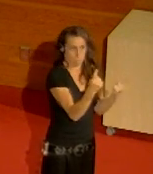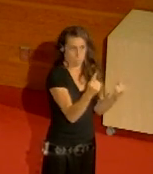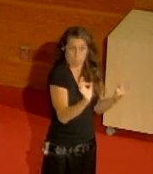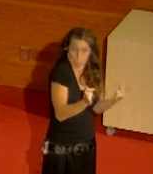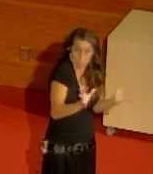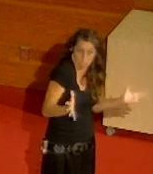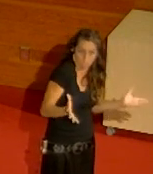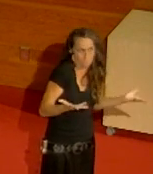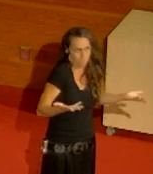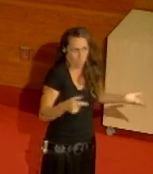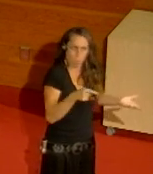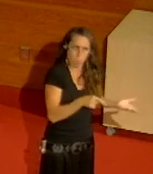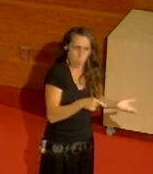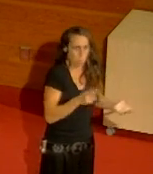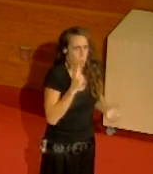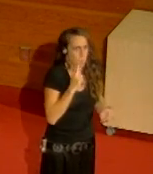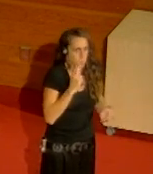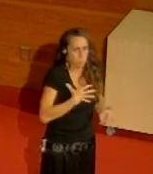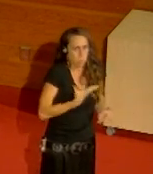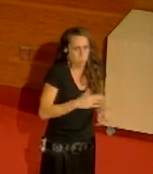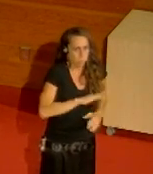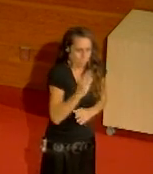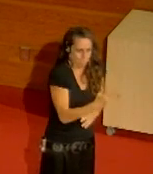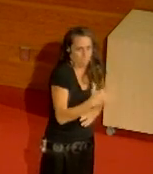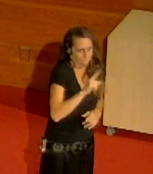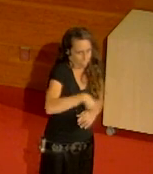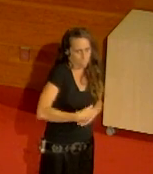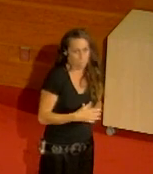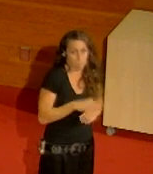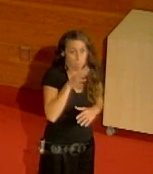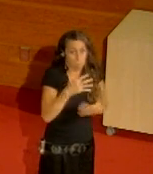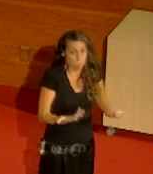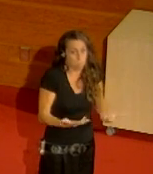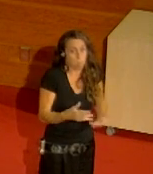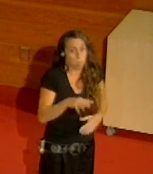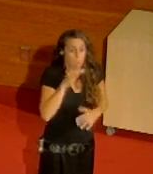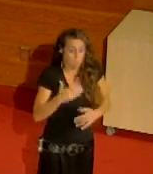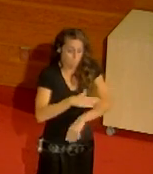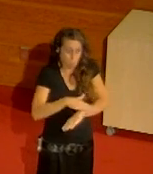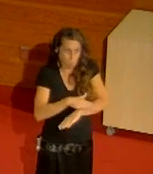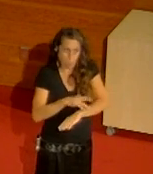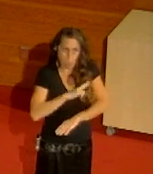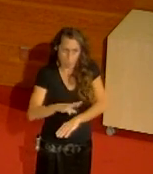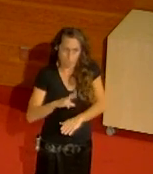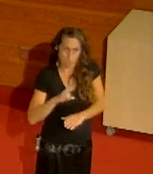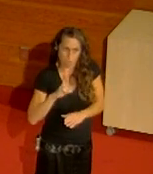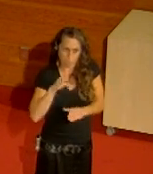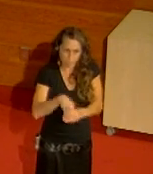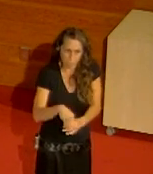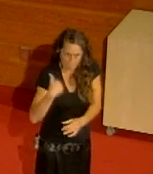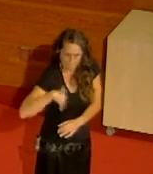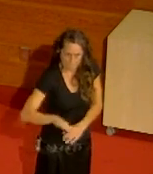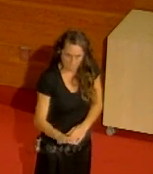que este poder creciente de los religiosos que ahora están en el gobierno que ahora hablaremos de un nuevo gobierno y del poder que está